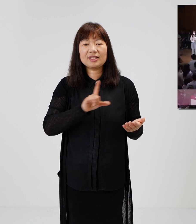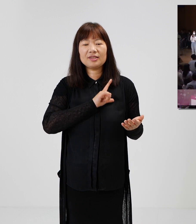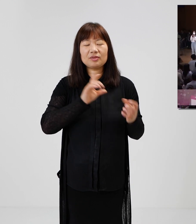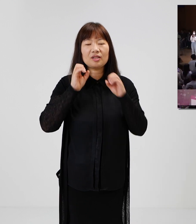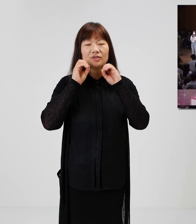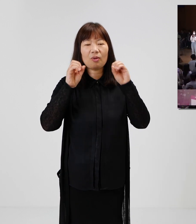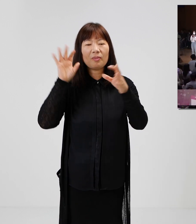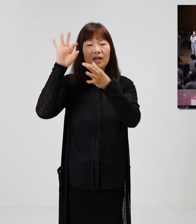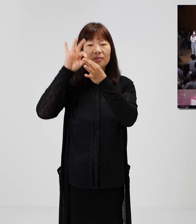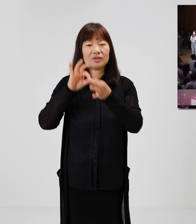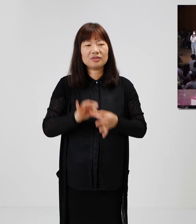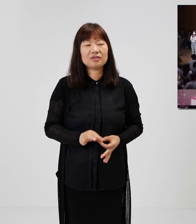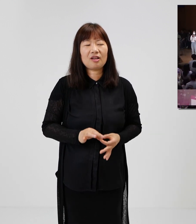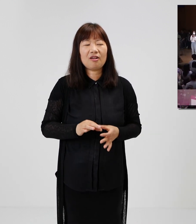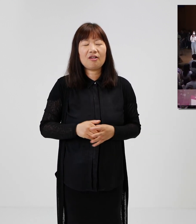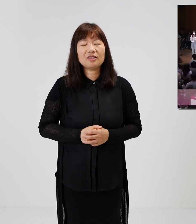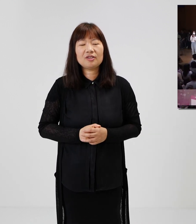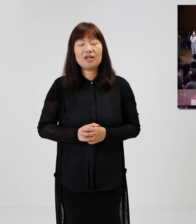전파하면서